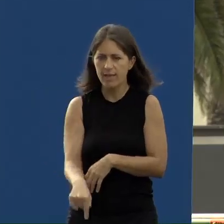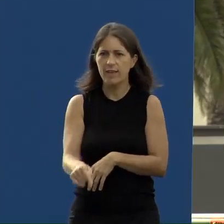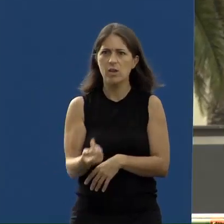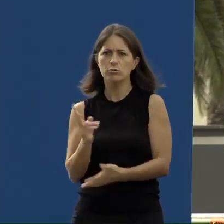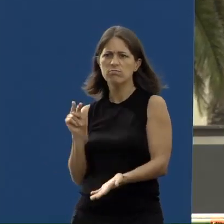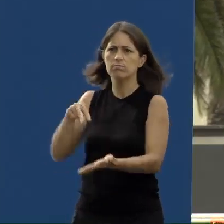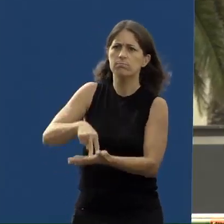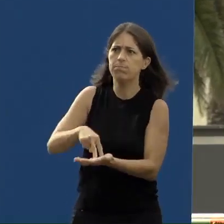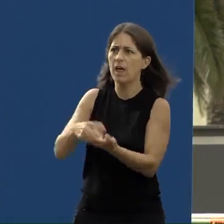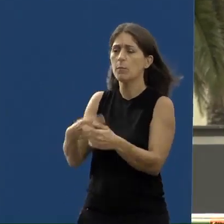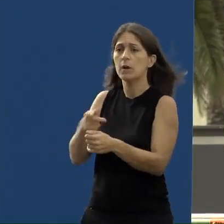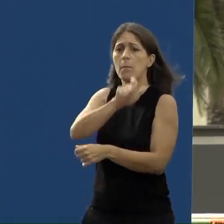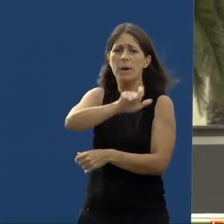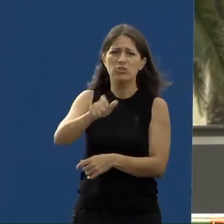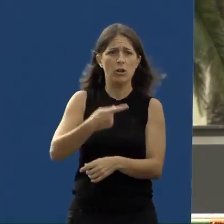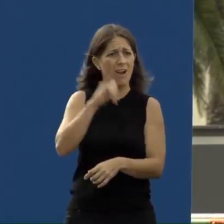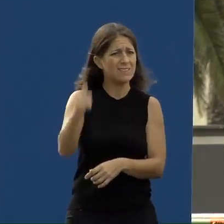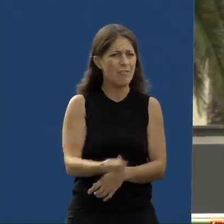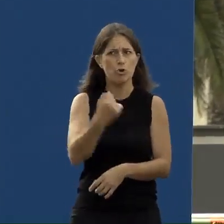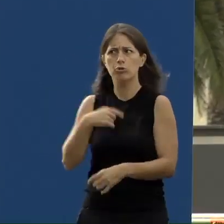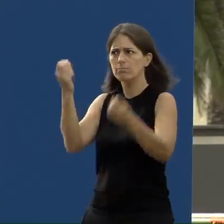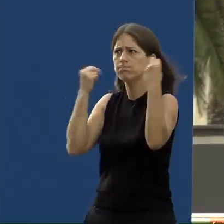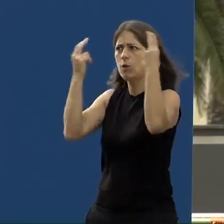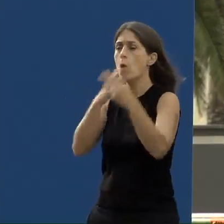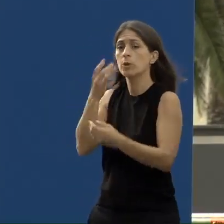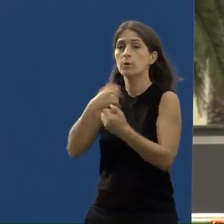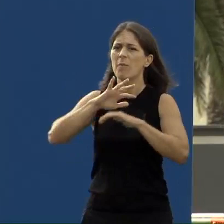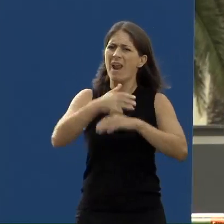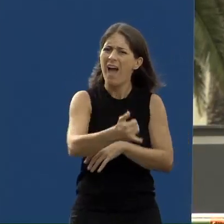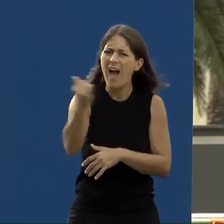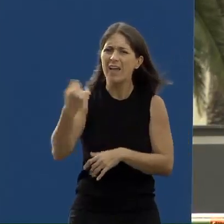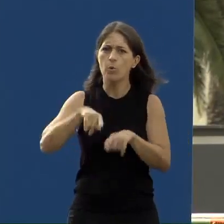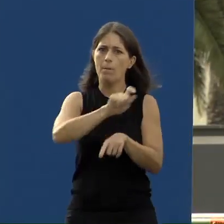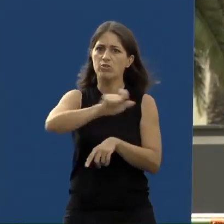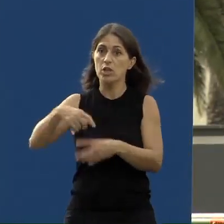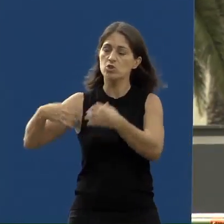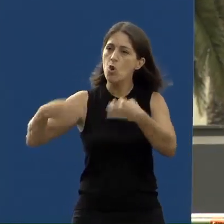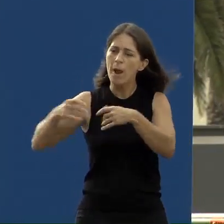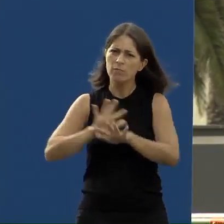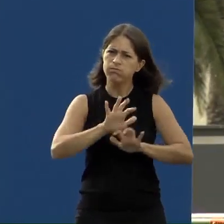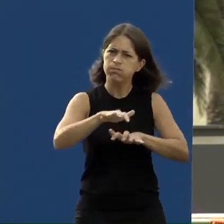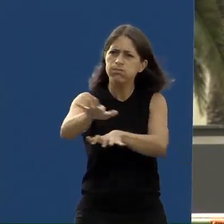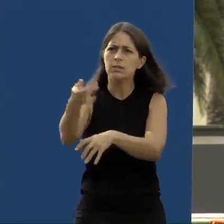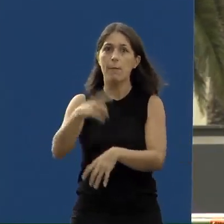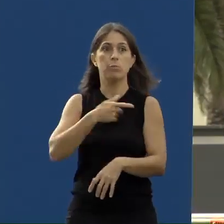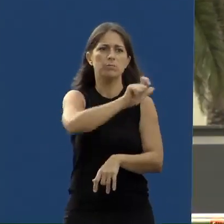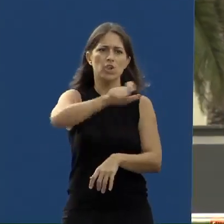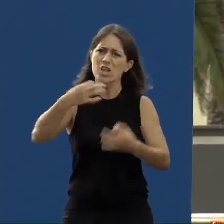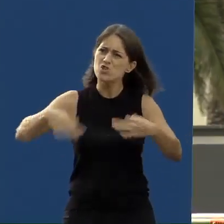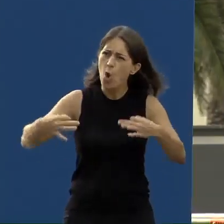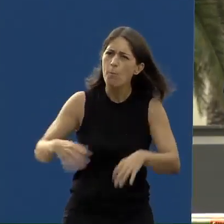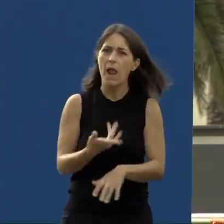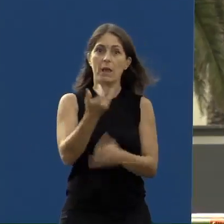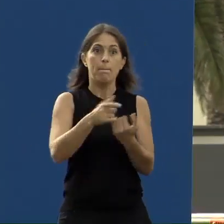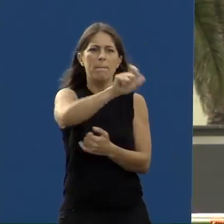en pé, fronte aos que están cansados, estamos en pé, porque creemos que hai marea, unha marea da xente do común, unha marea da xente normal, unha marea de